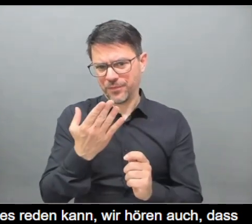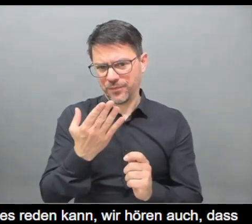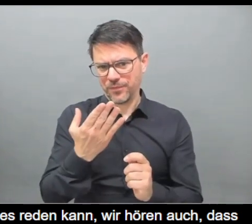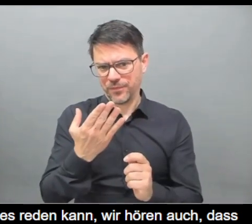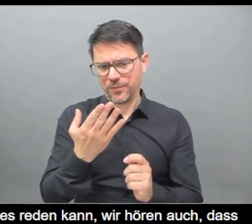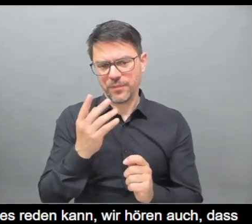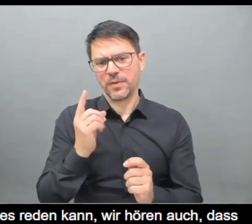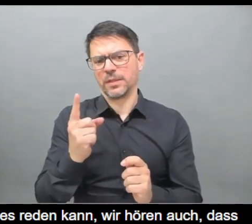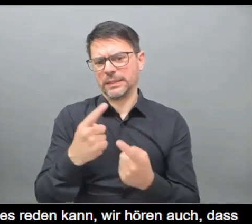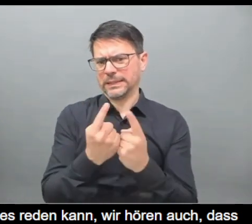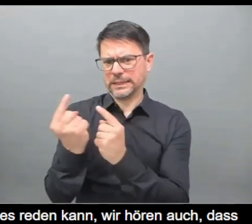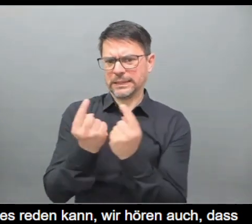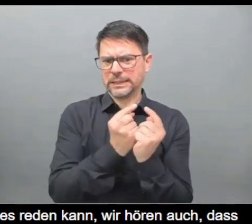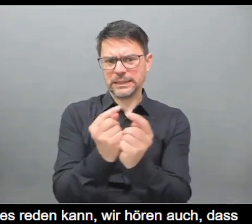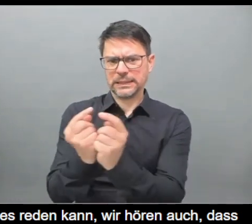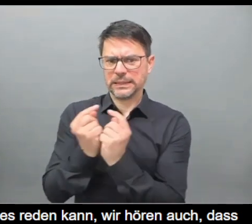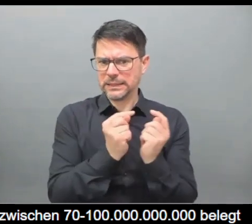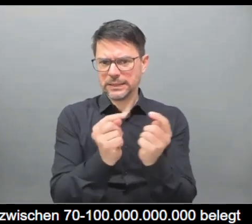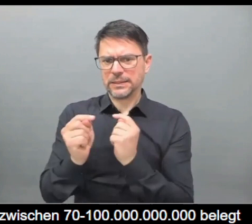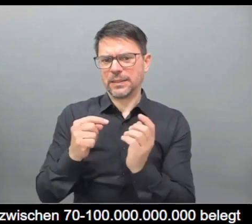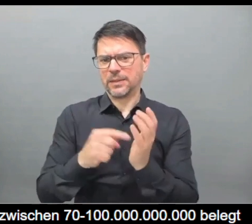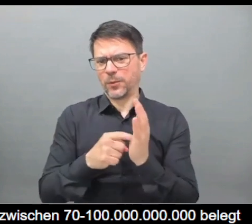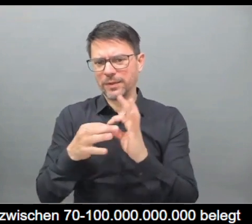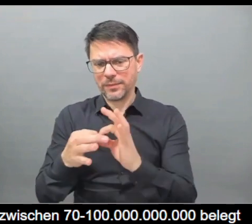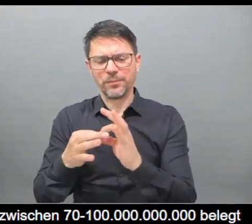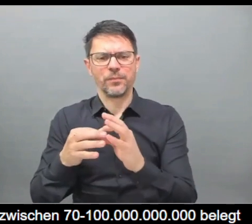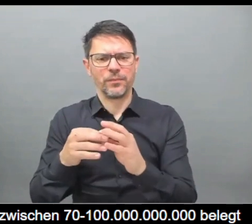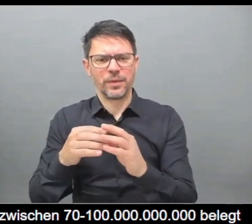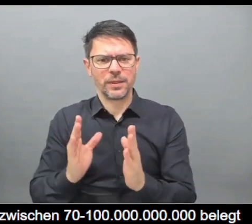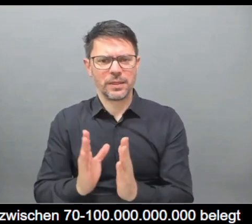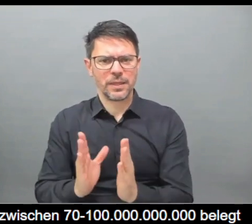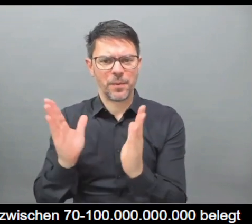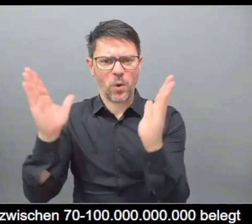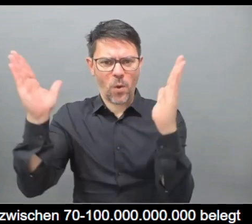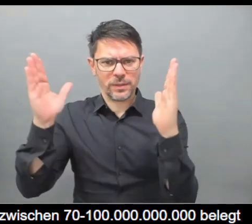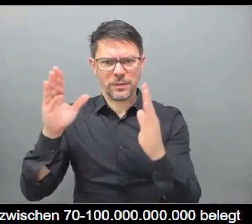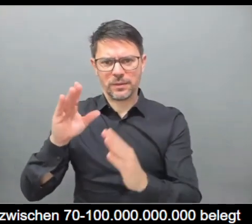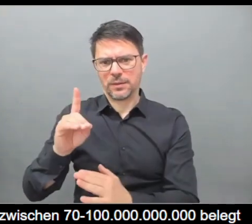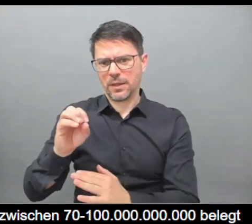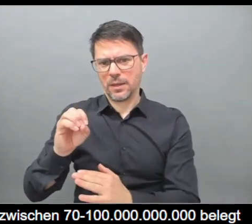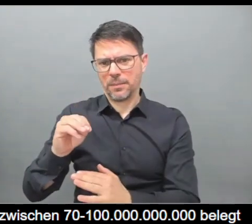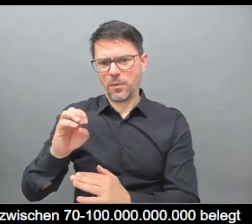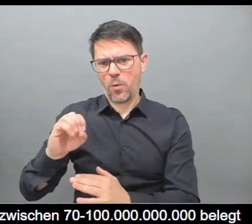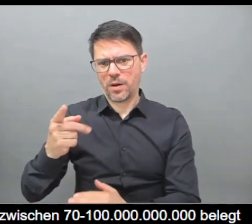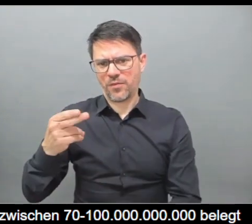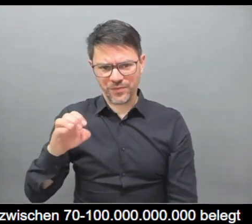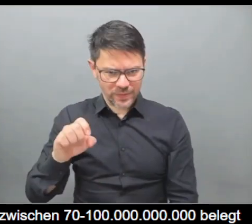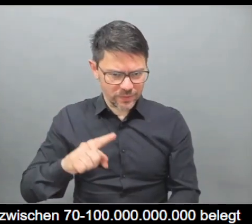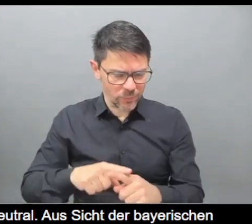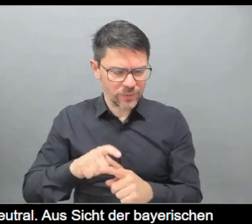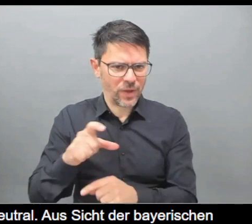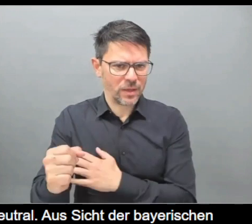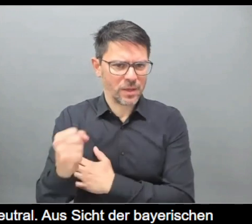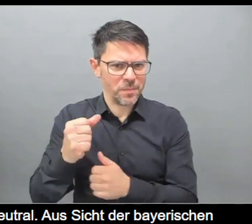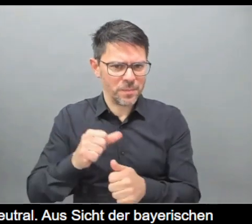Versorgungsbedarf, der durch die Demografie kommt, heraus eine Reform anstoßen. Und da geht es ganz besonders um die zentrale